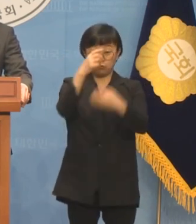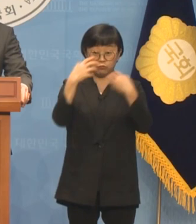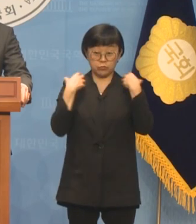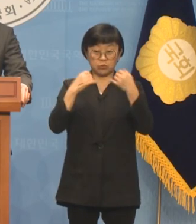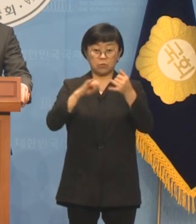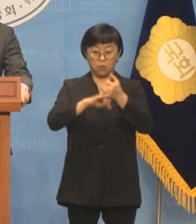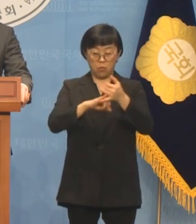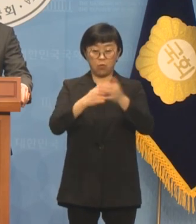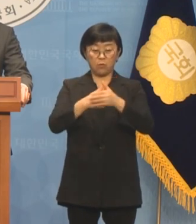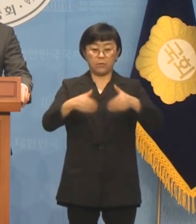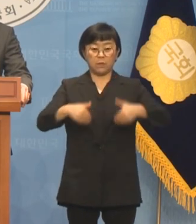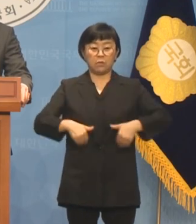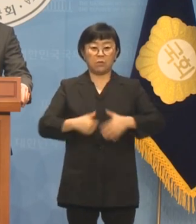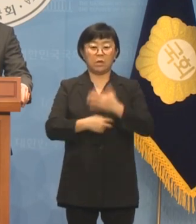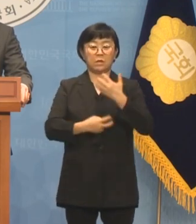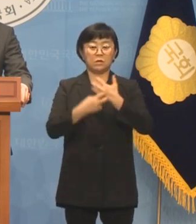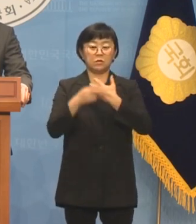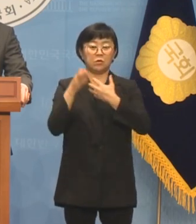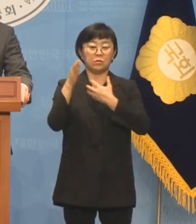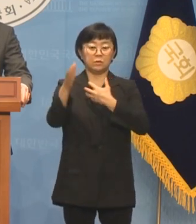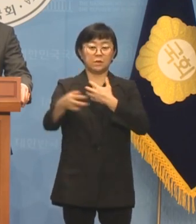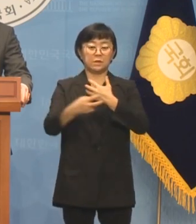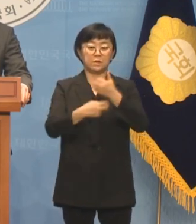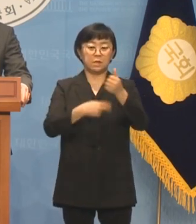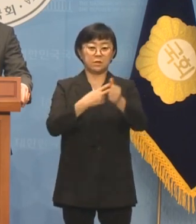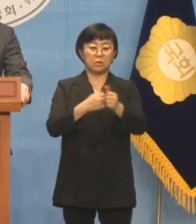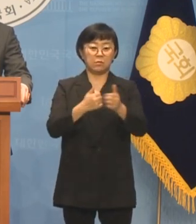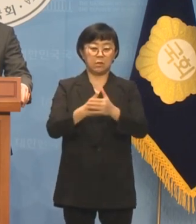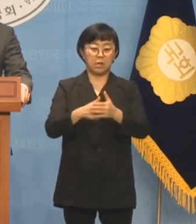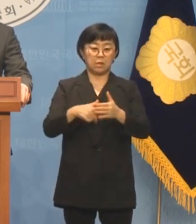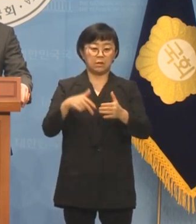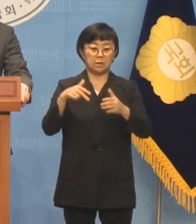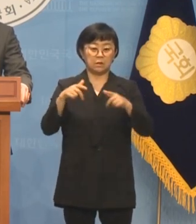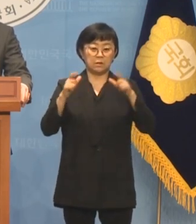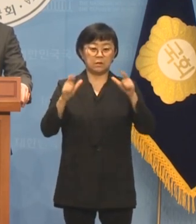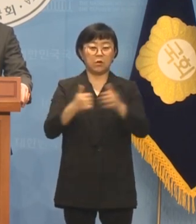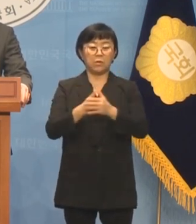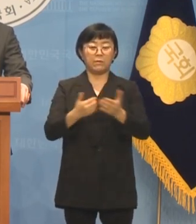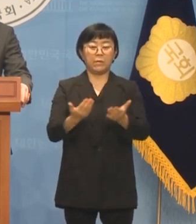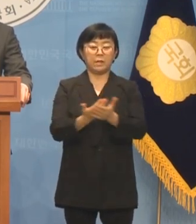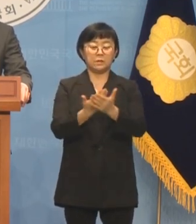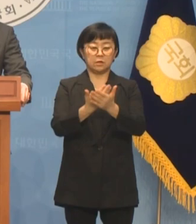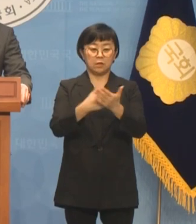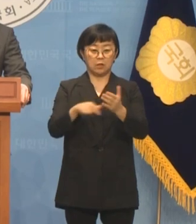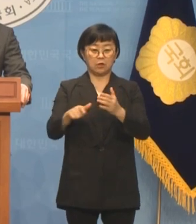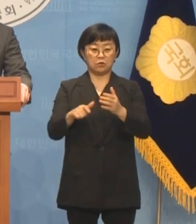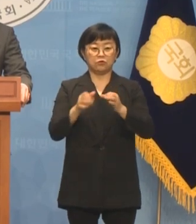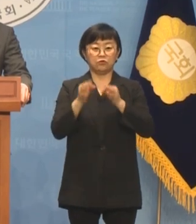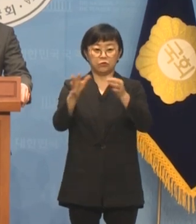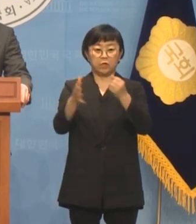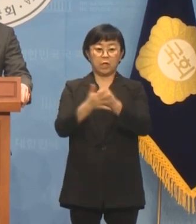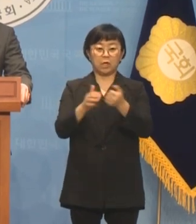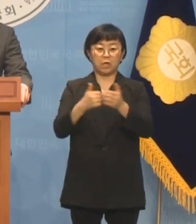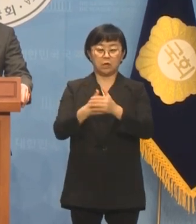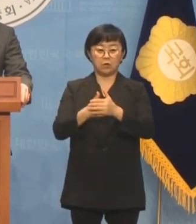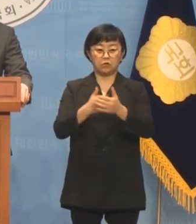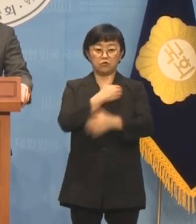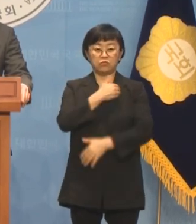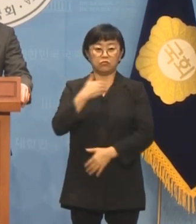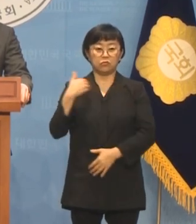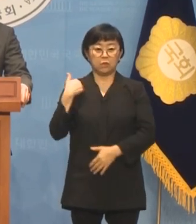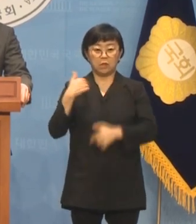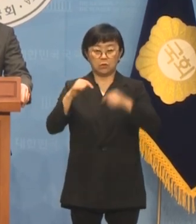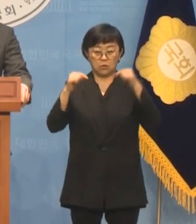정부는 필수 의료 분야 의사에 대한 지원과 지역의료 발전을 위한 투자에 대해 충분한 논의와 건설적인